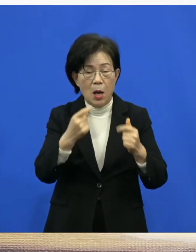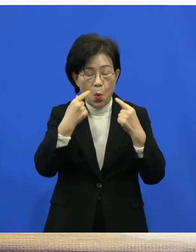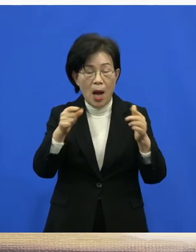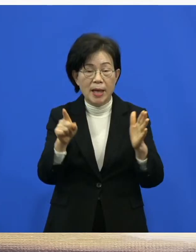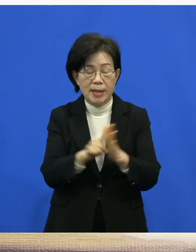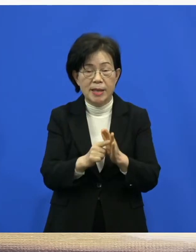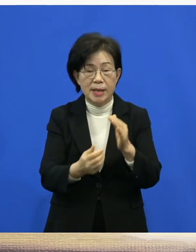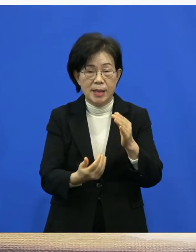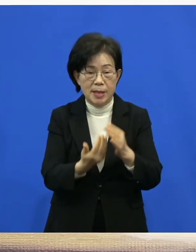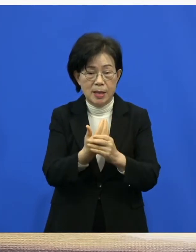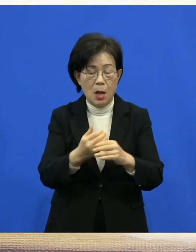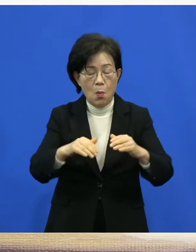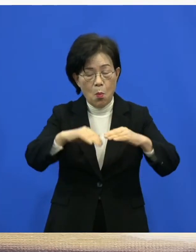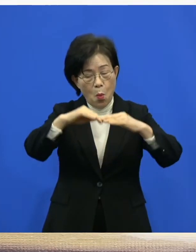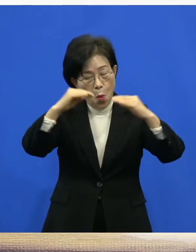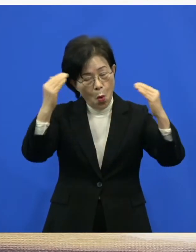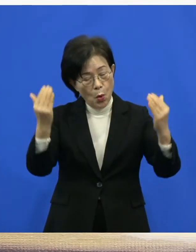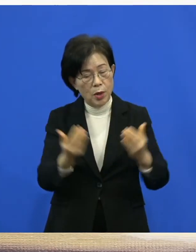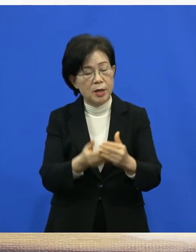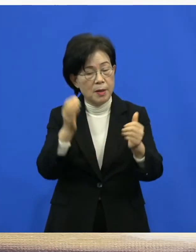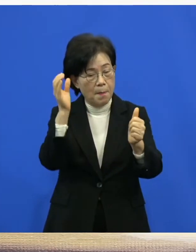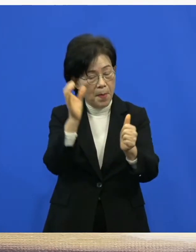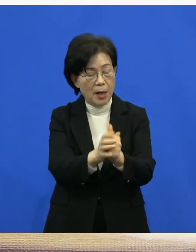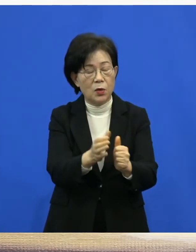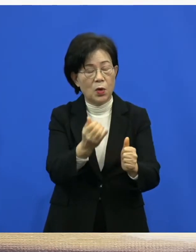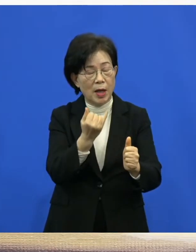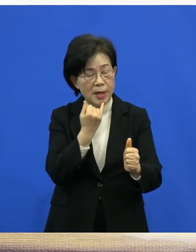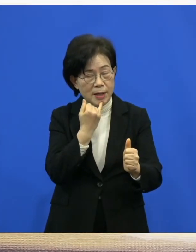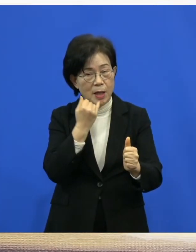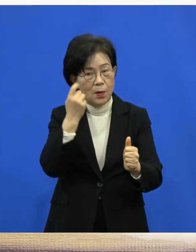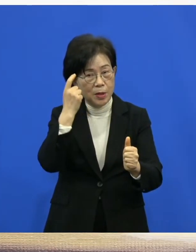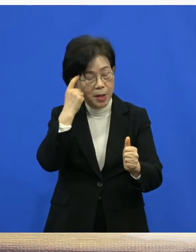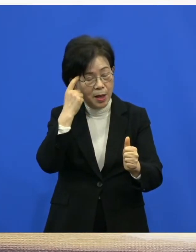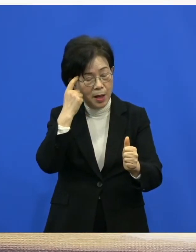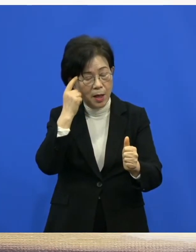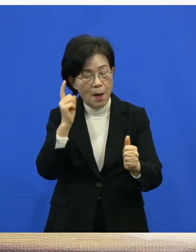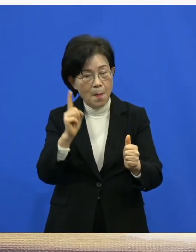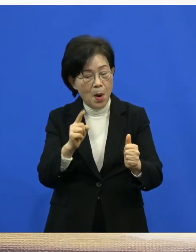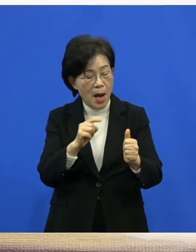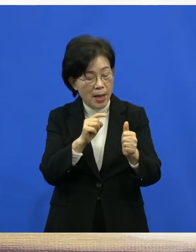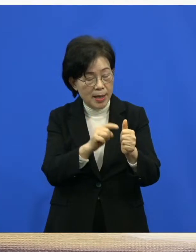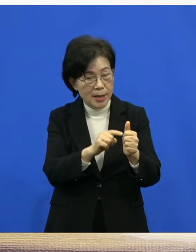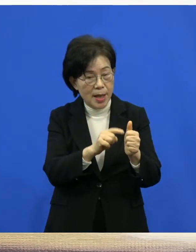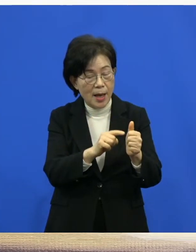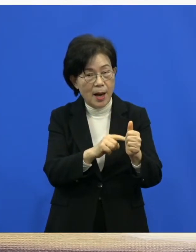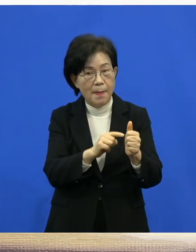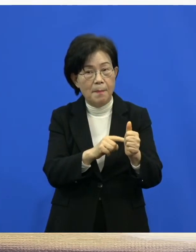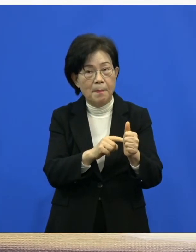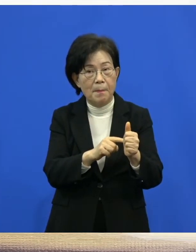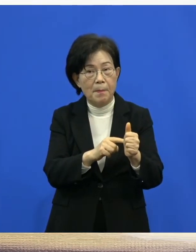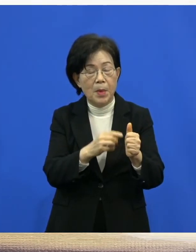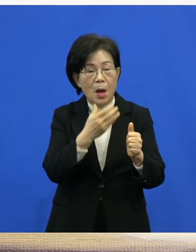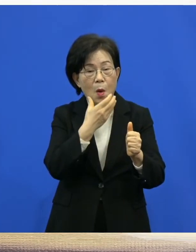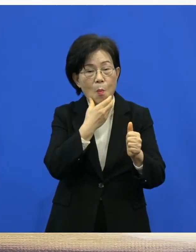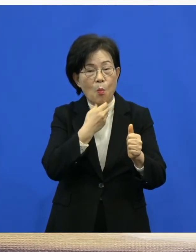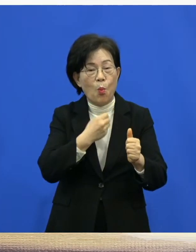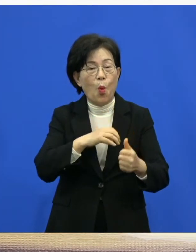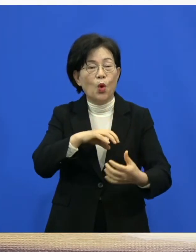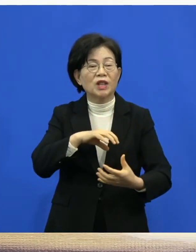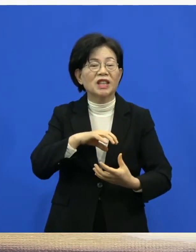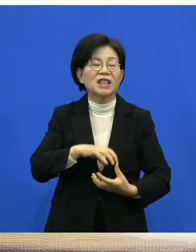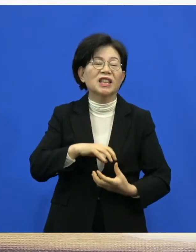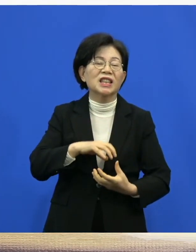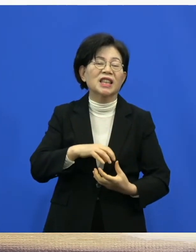거예요. 이 사람에게 모든 걸 맡겨도 좋겠다는 확신이 든 게 뭐예요? 이야, 이 사람 복덩어리네.